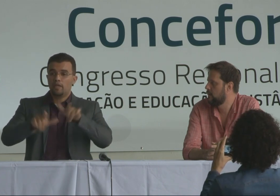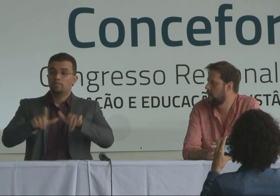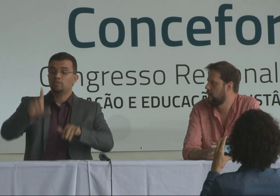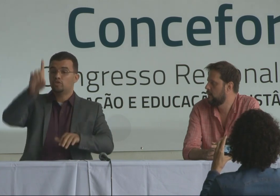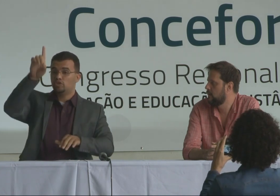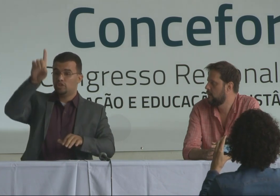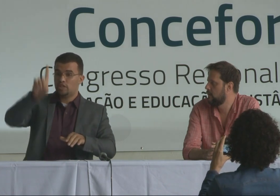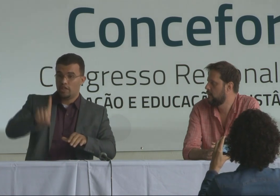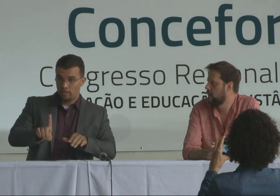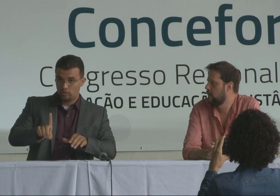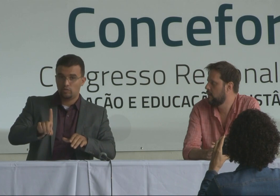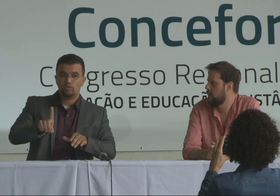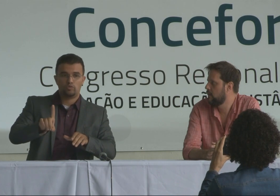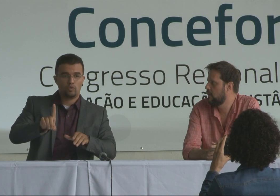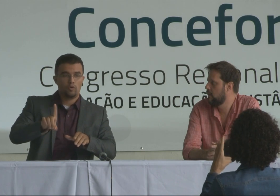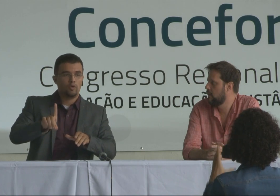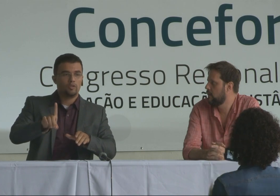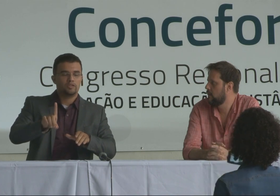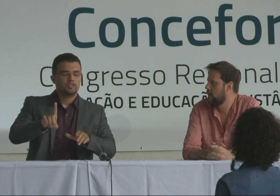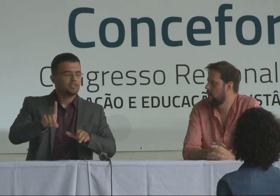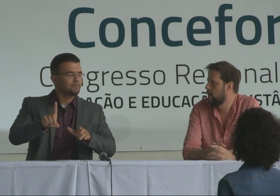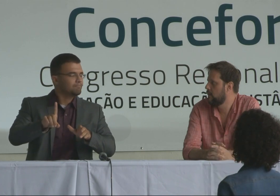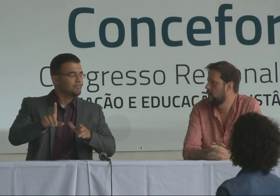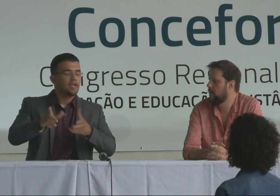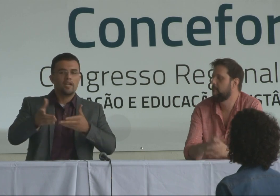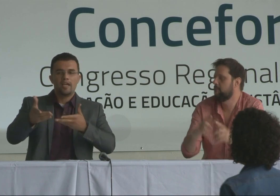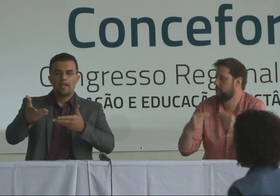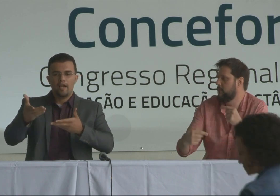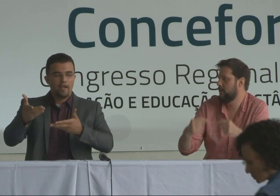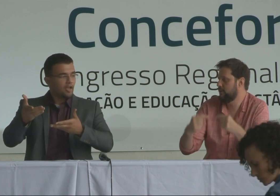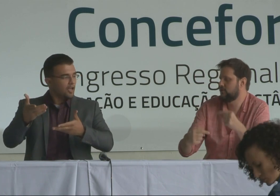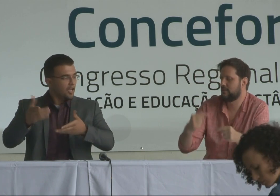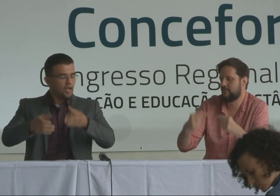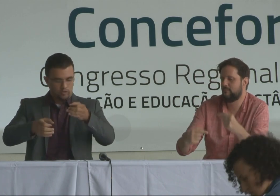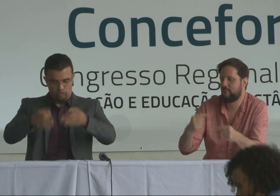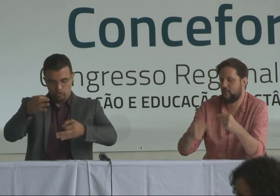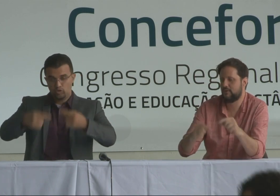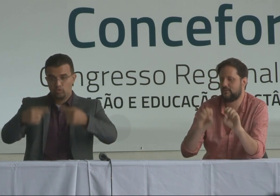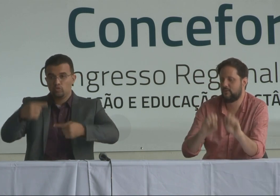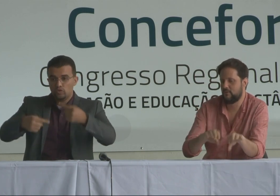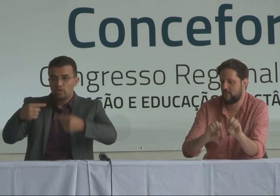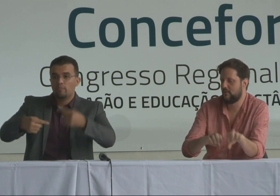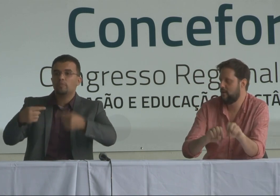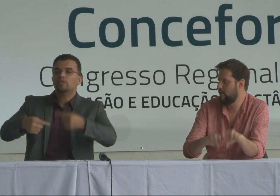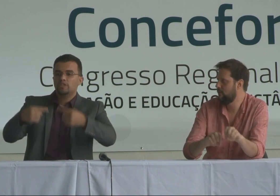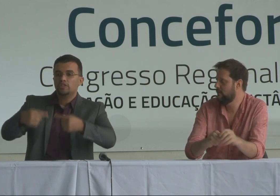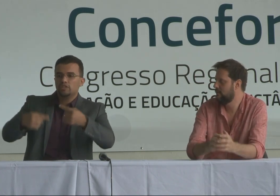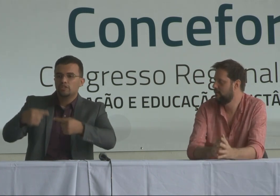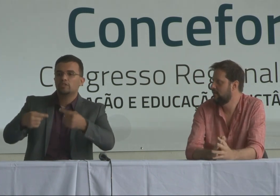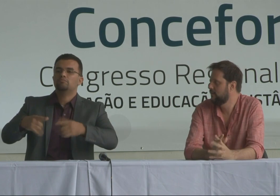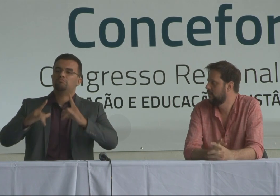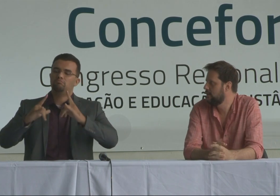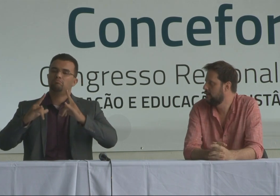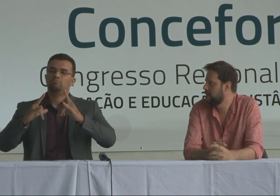O professor também trabalha nas questões de direitos e políticas, e ele é coordenador políticas